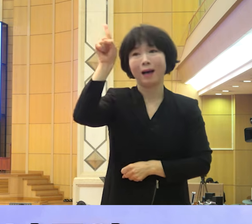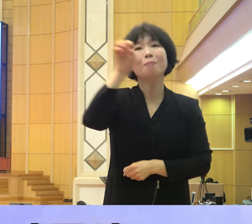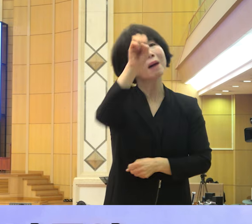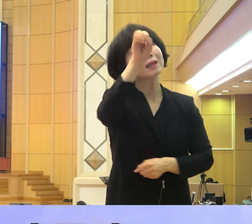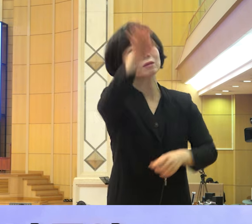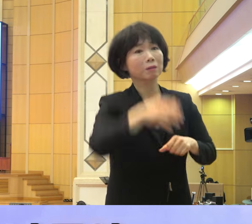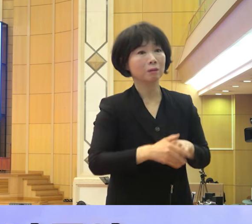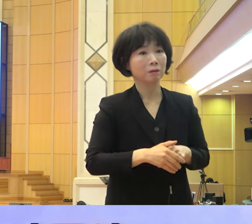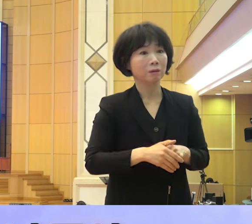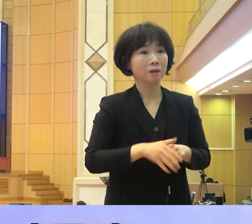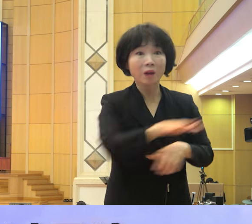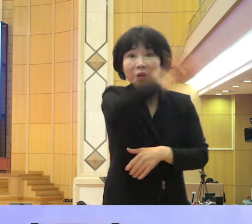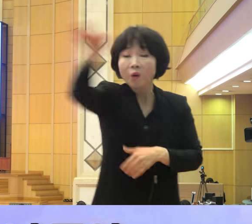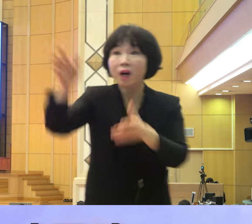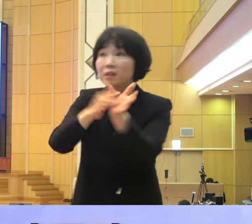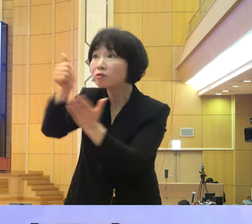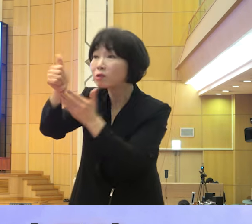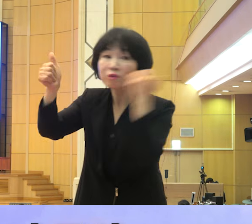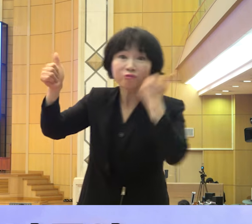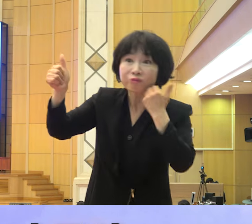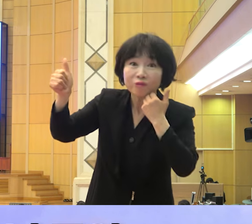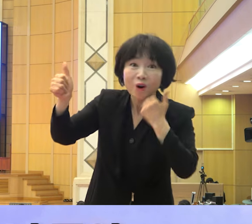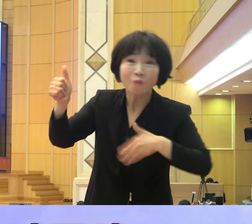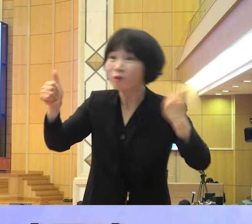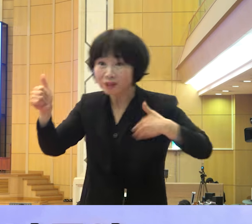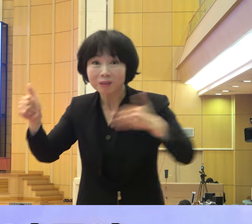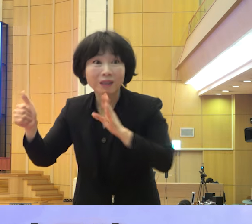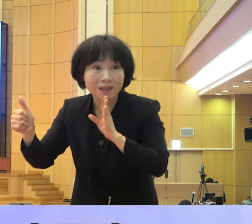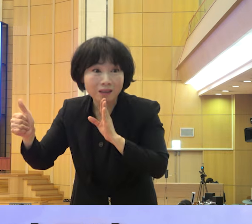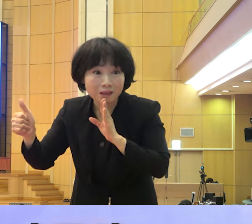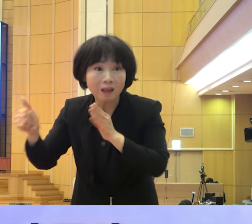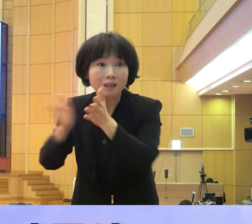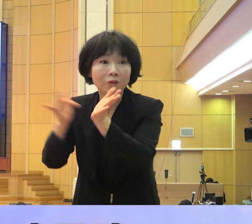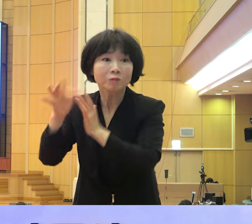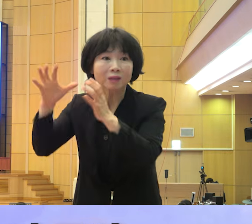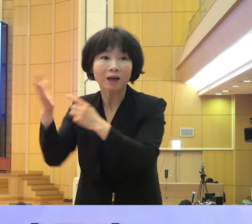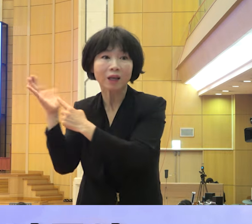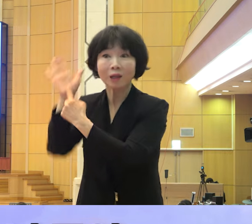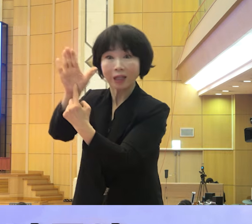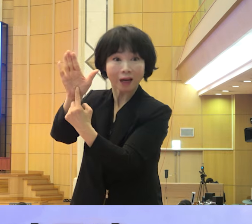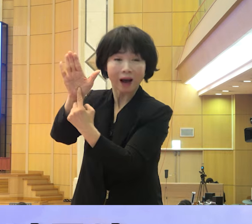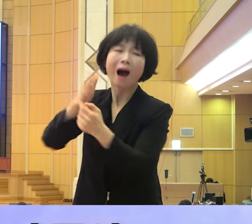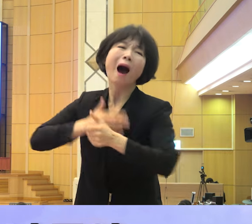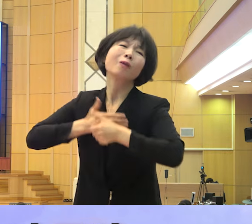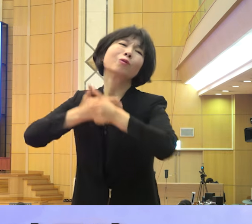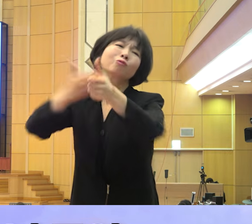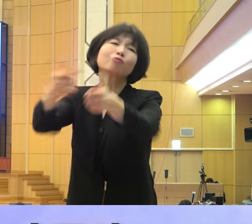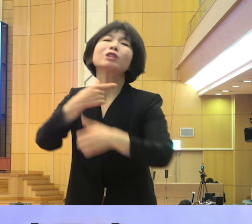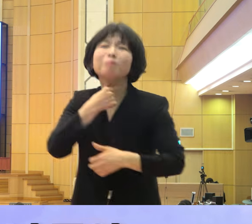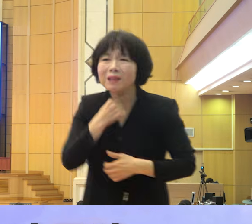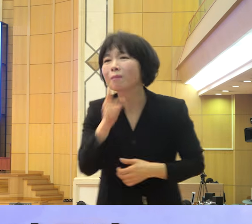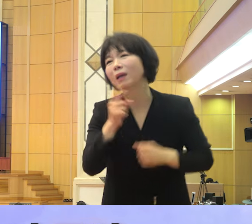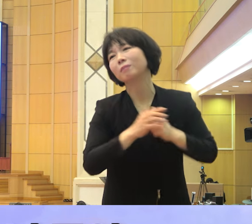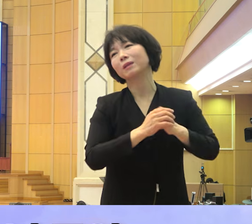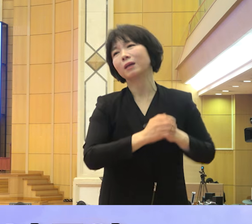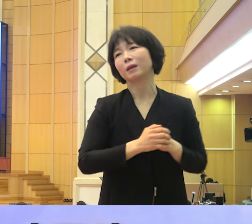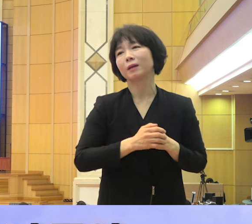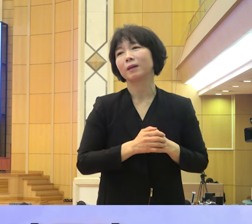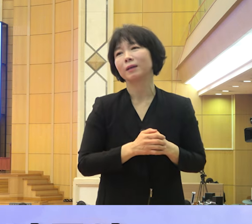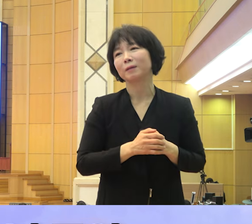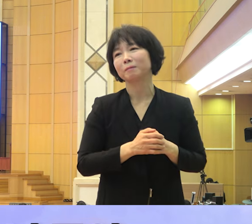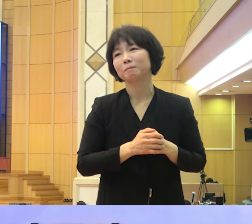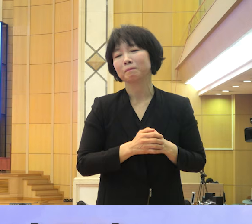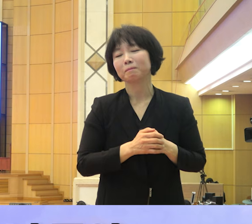예수님이 구주라는 사실, 하나님의 아들이라는 사실을 알게 한다 이 말이에요. 나타나게